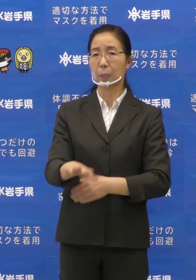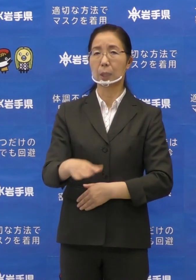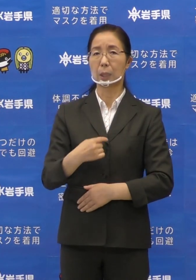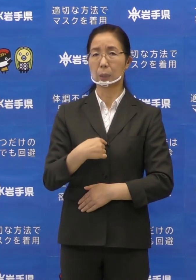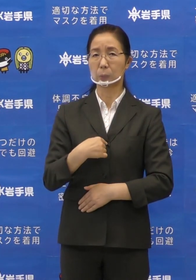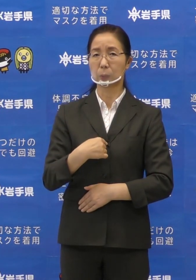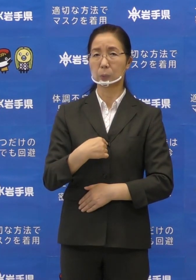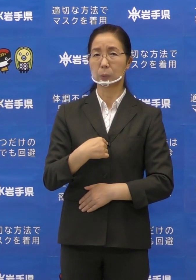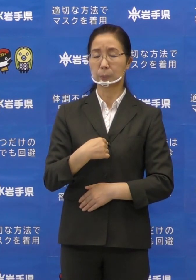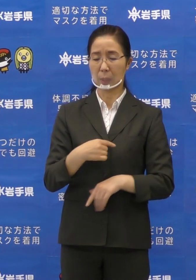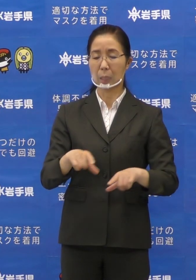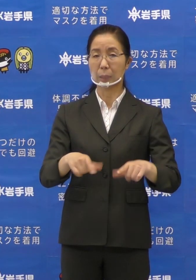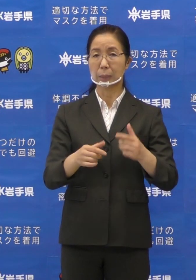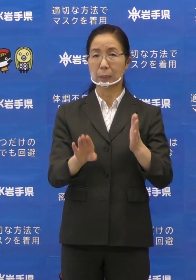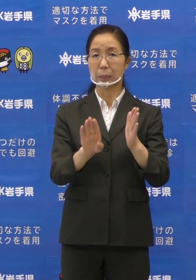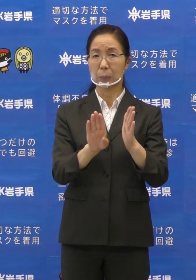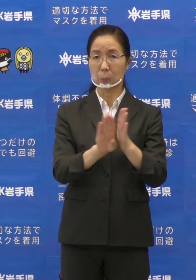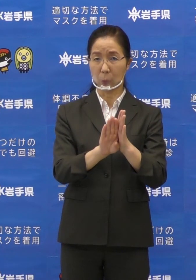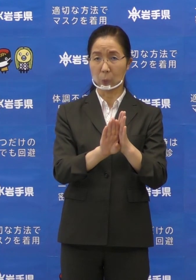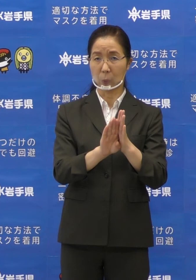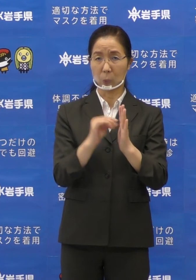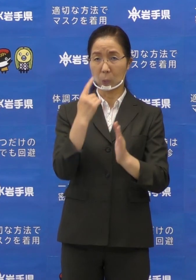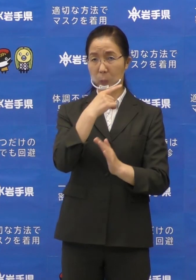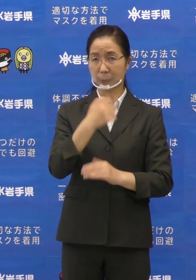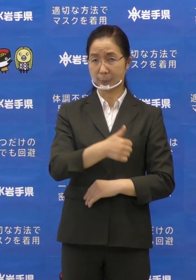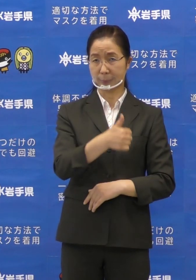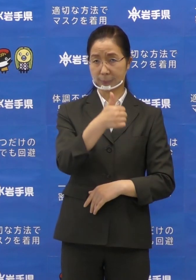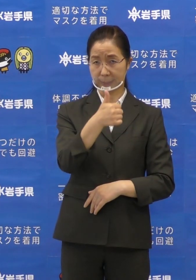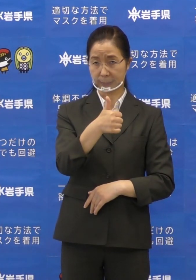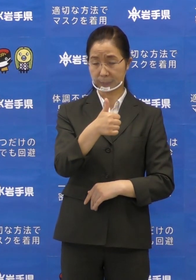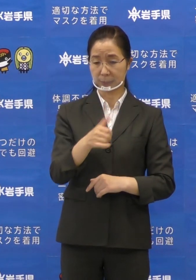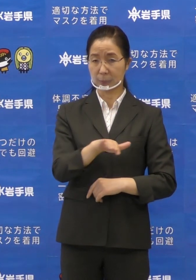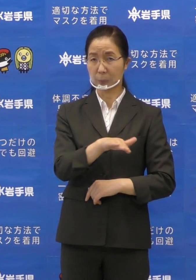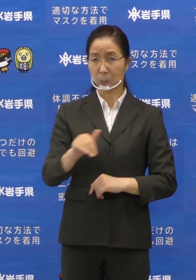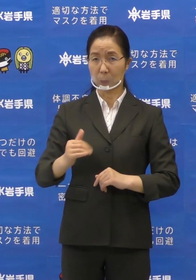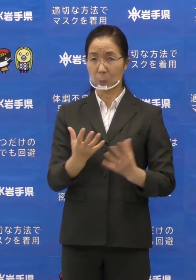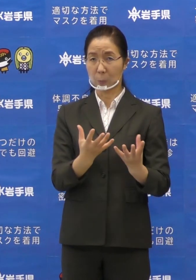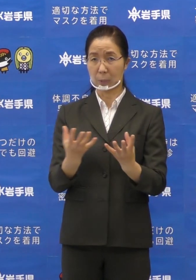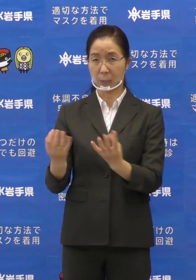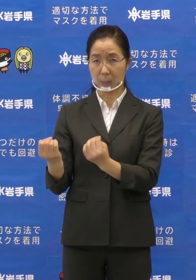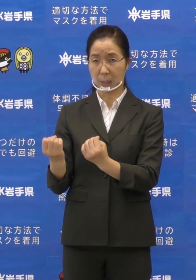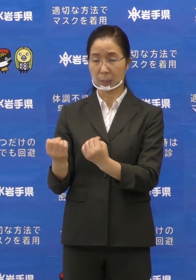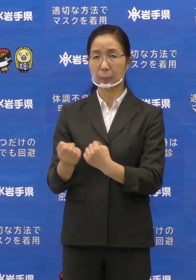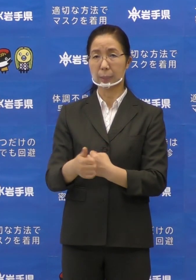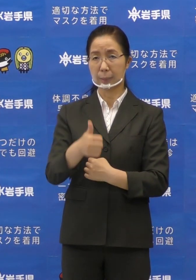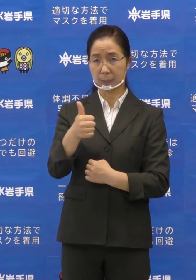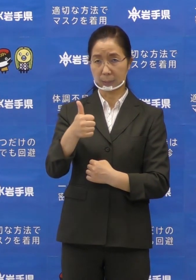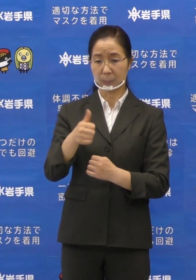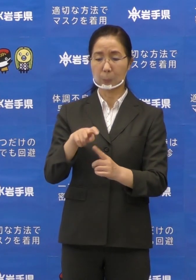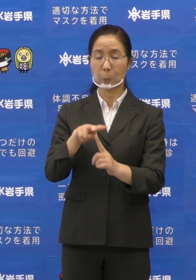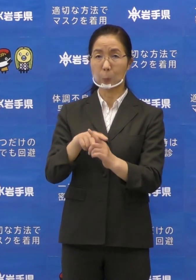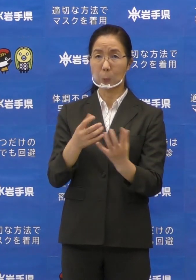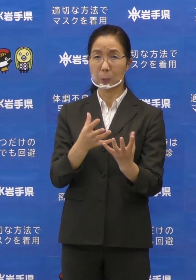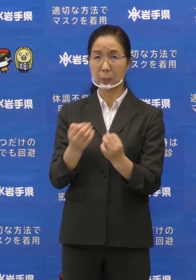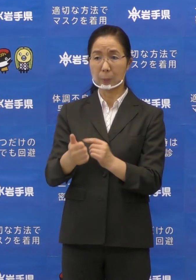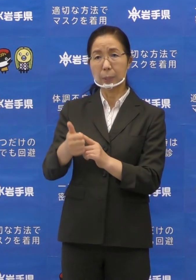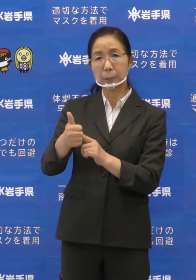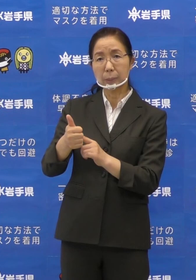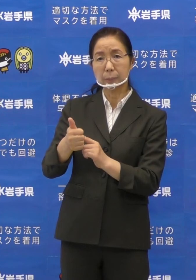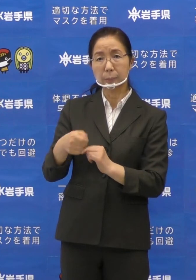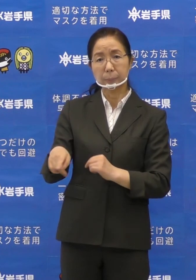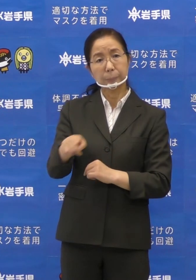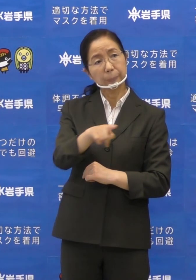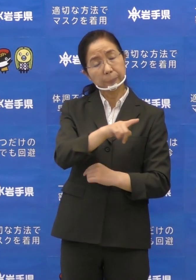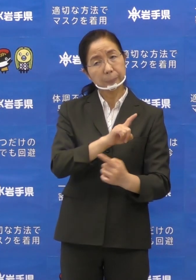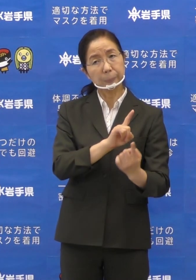木戸口参議院議員とか横沢参議院議員とか小沢一郎衆議院議員とか一緒に